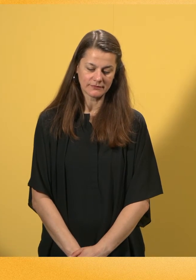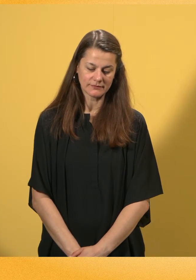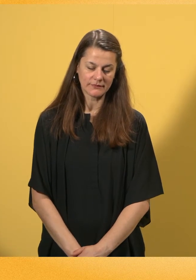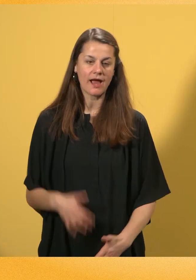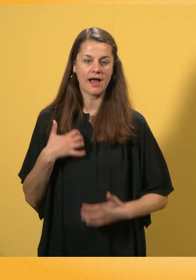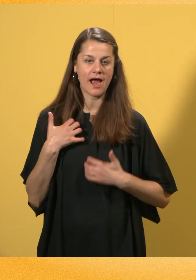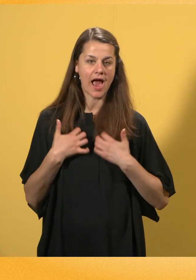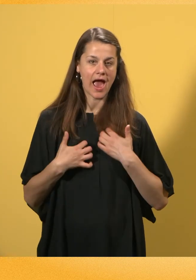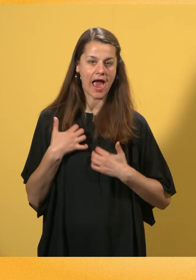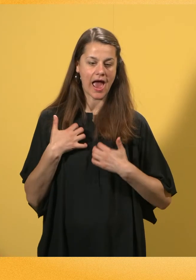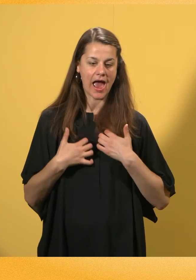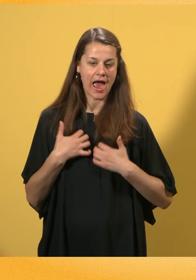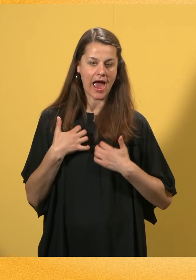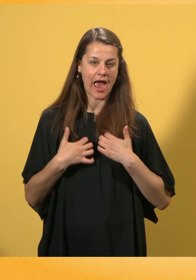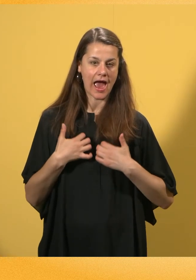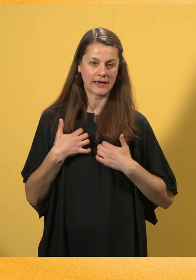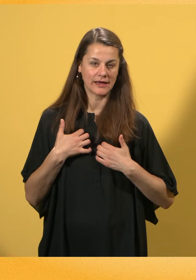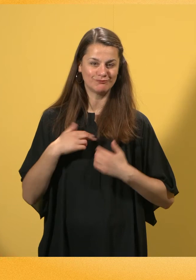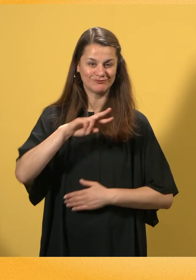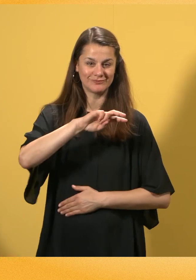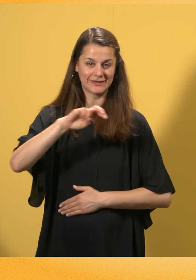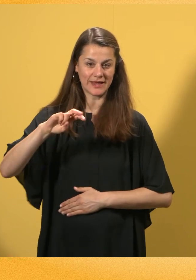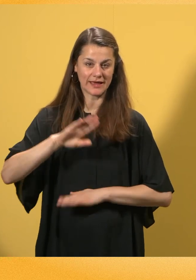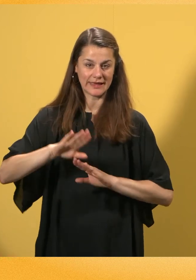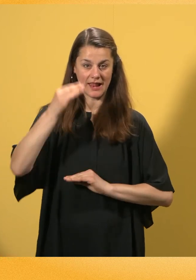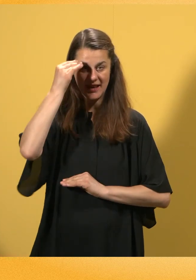Ärger ist Lernangebot.